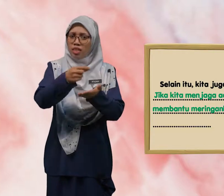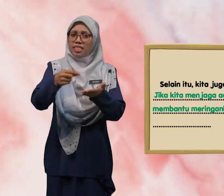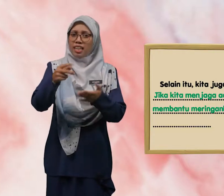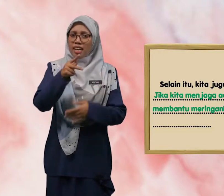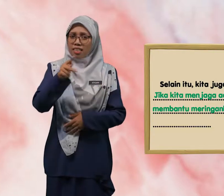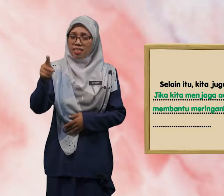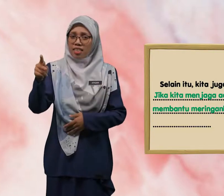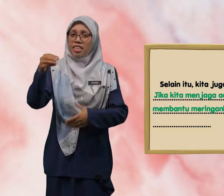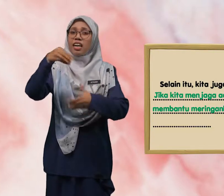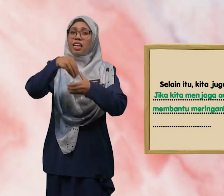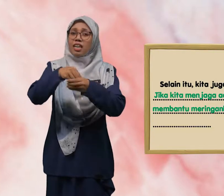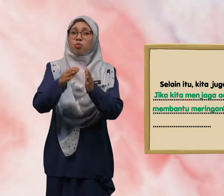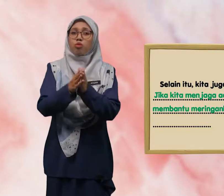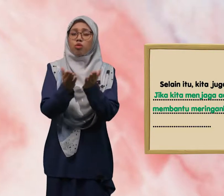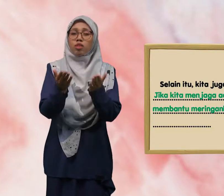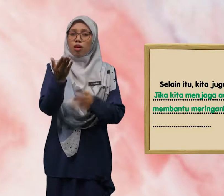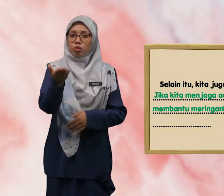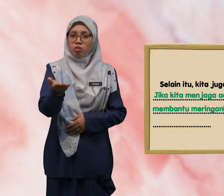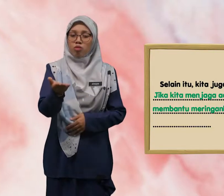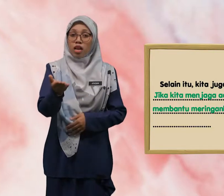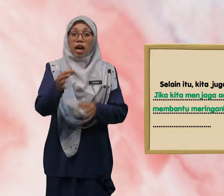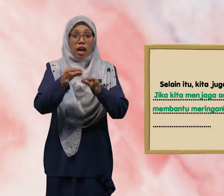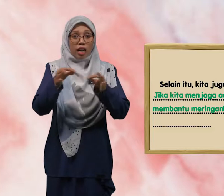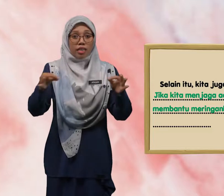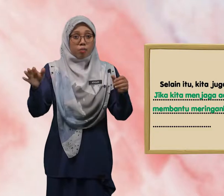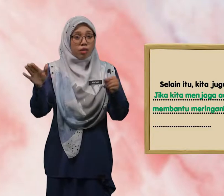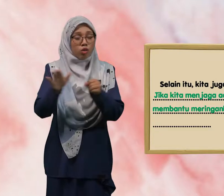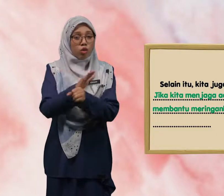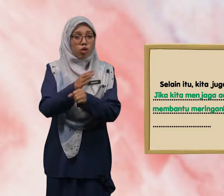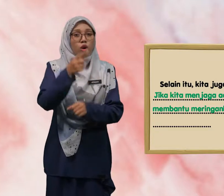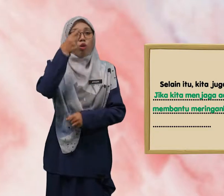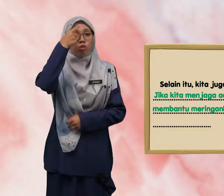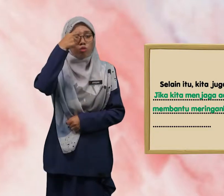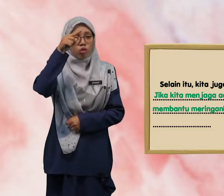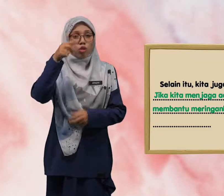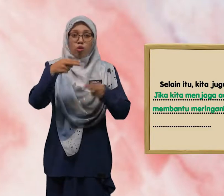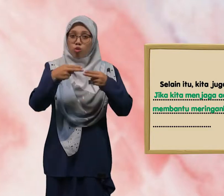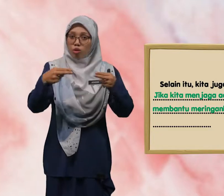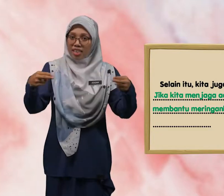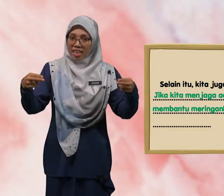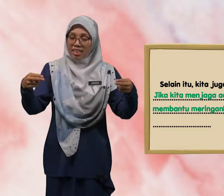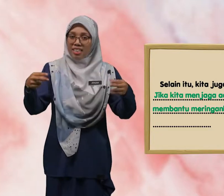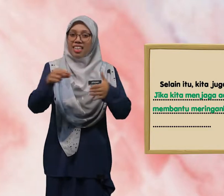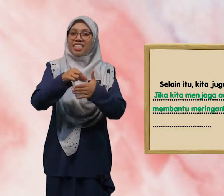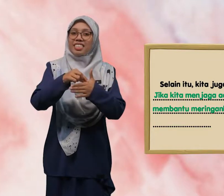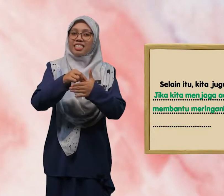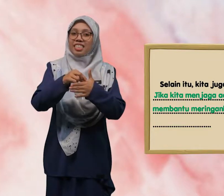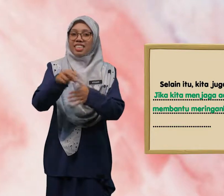Tuliskan dalam buku kamu ayat penuh untuk uraian isi